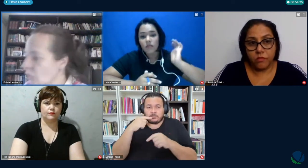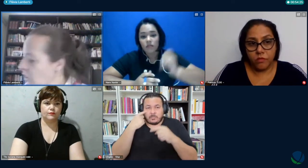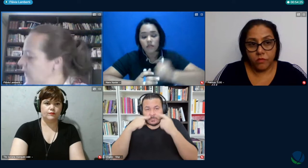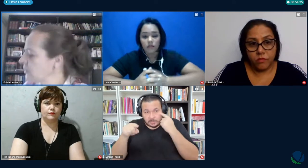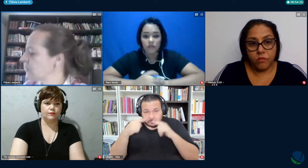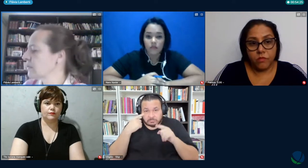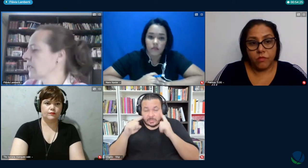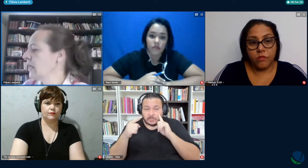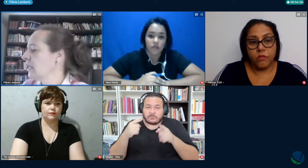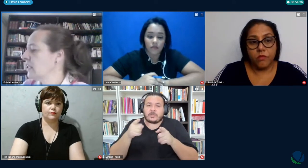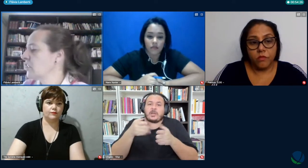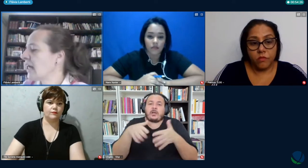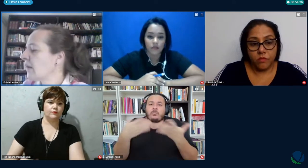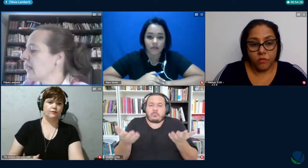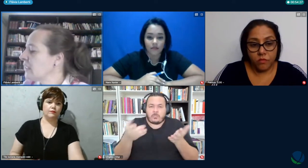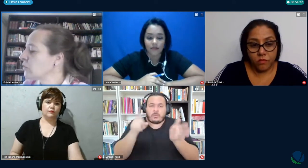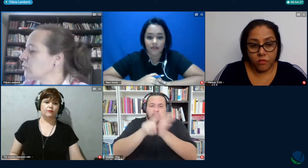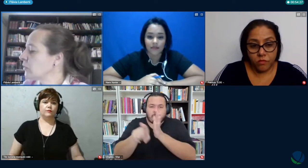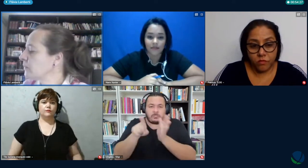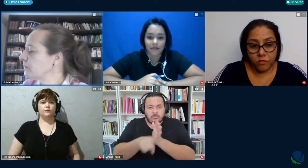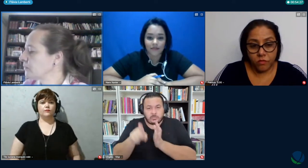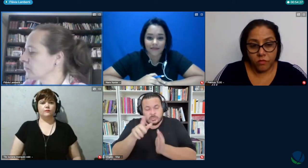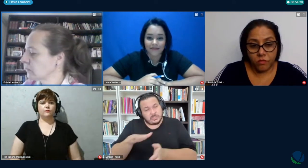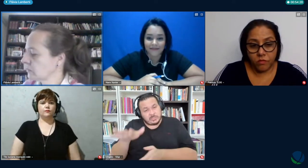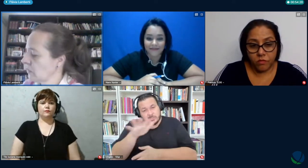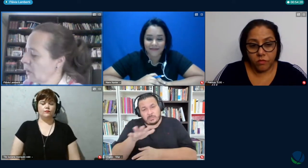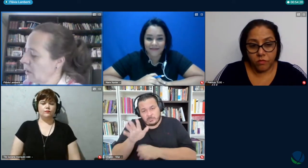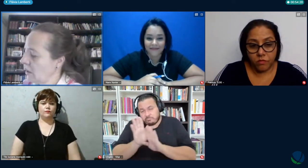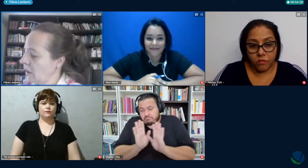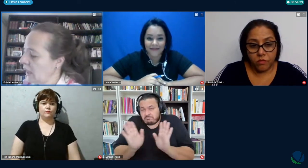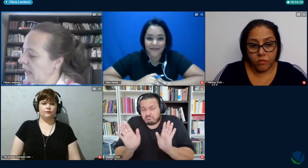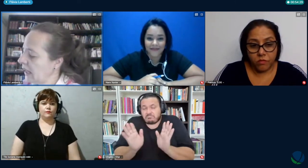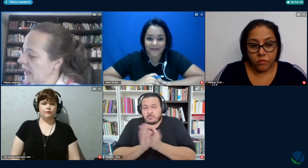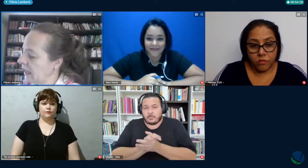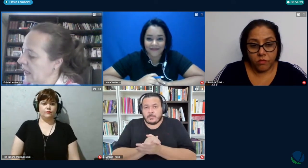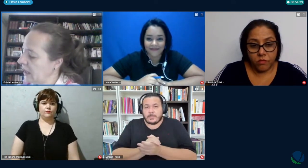das questões. Em geral, é isso.